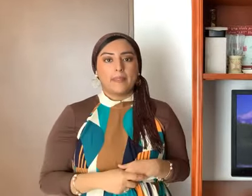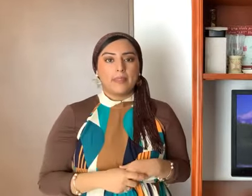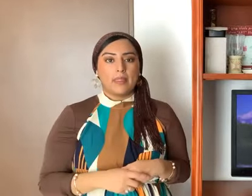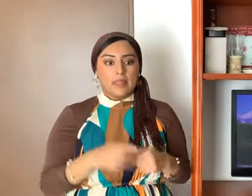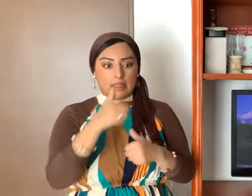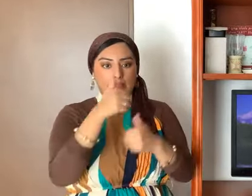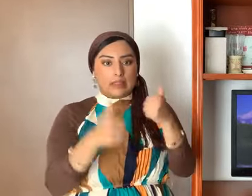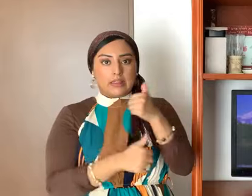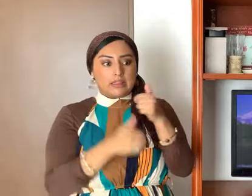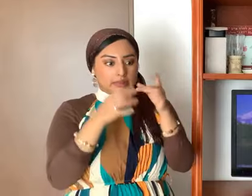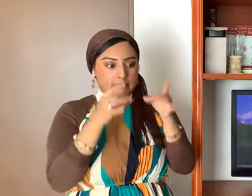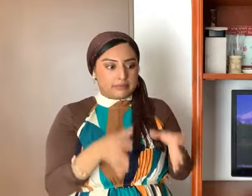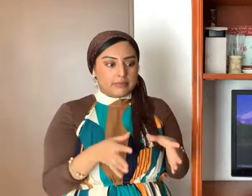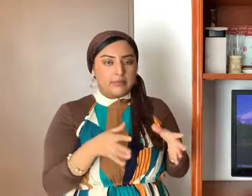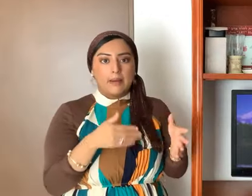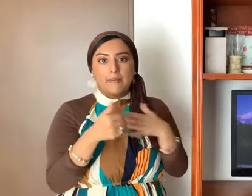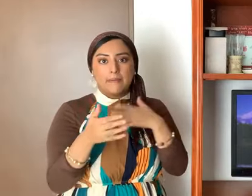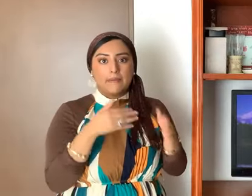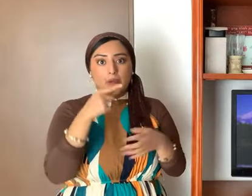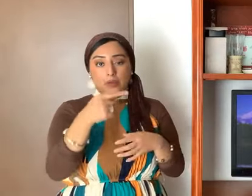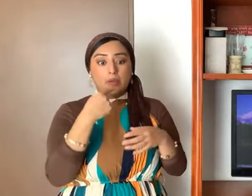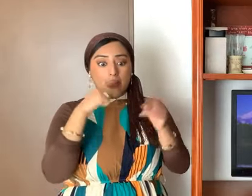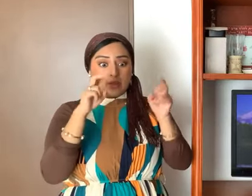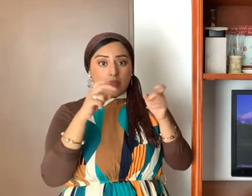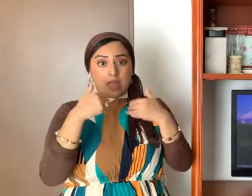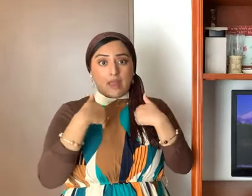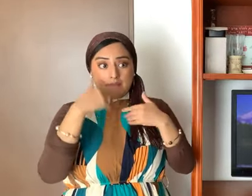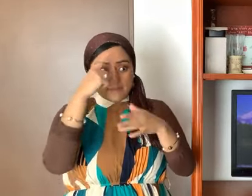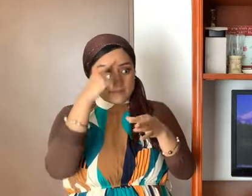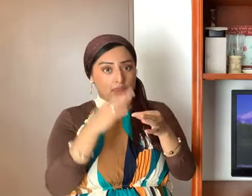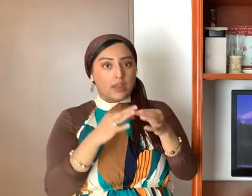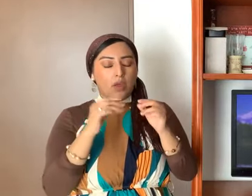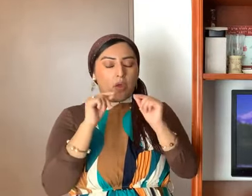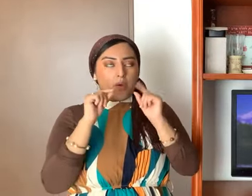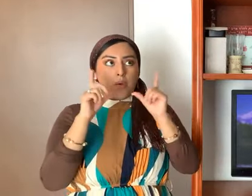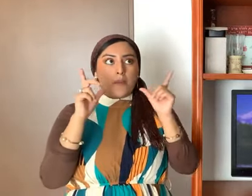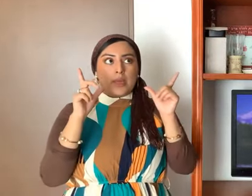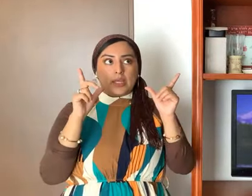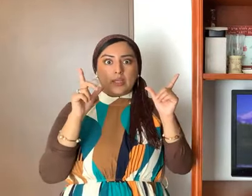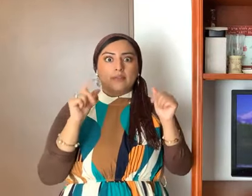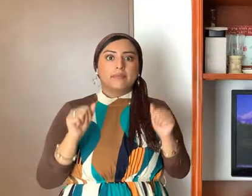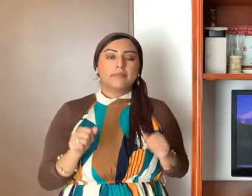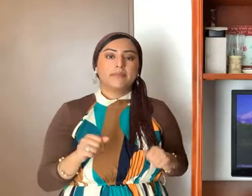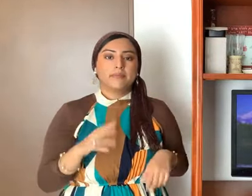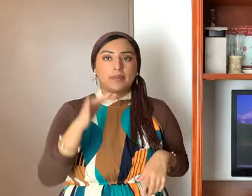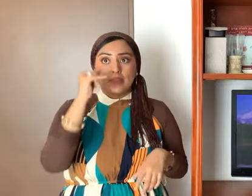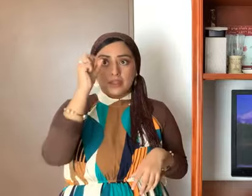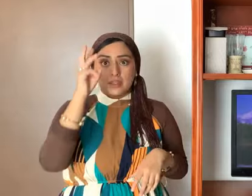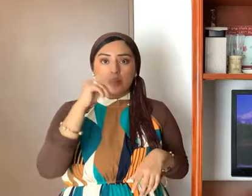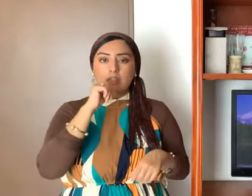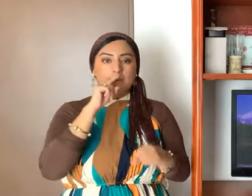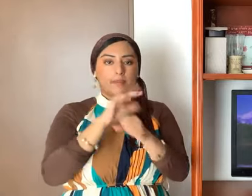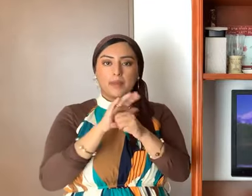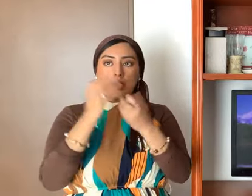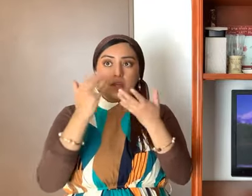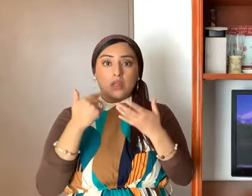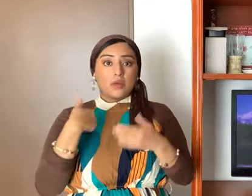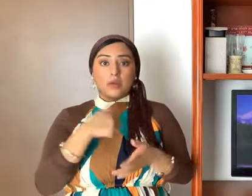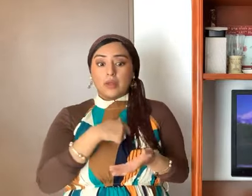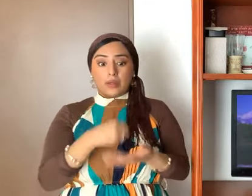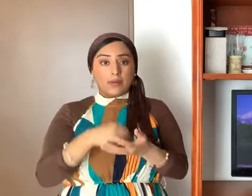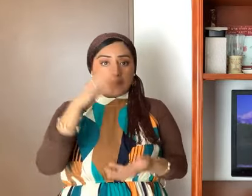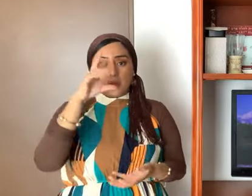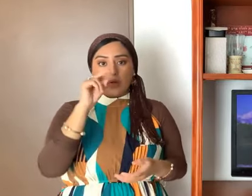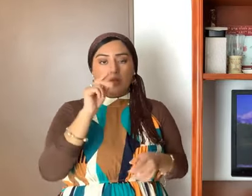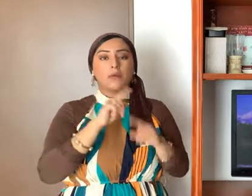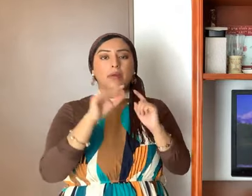bajo maldición. A pesar de que digas que tienes fe, abre los ojos. Yahshua no nos prometió que íbamos a ser ricos, pero sí